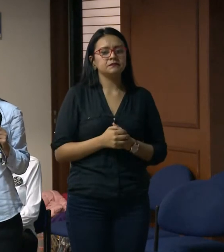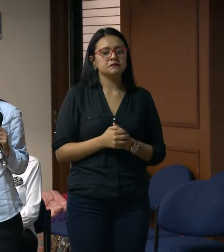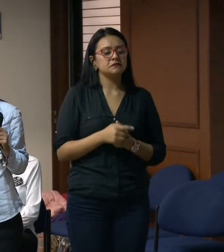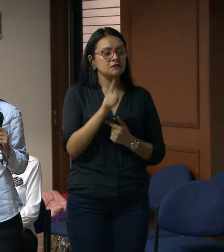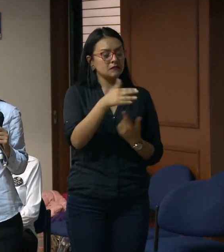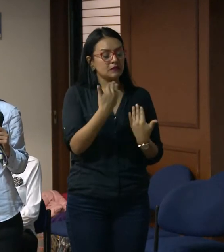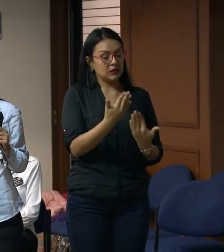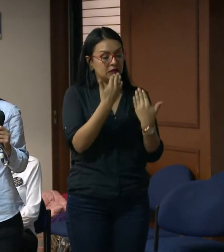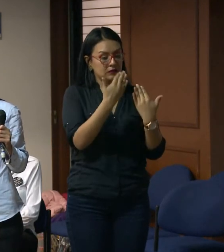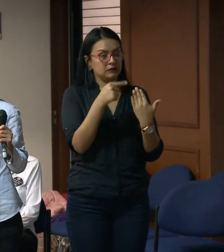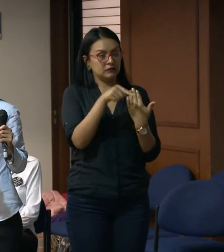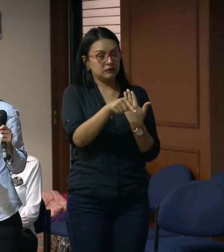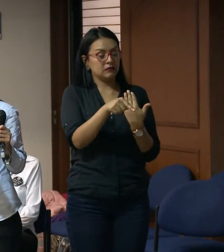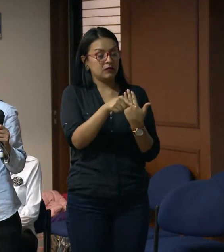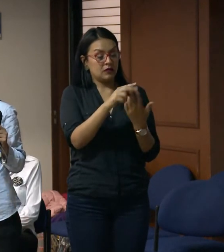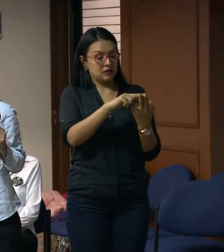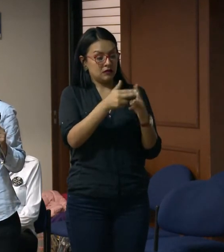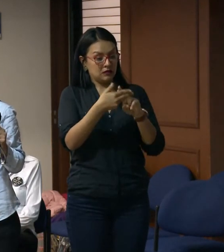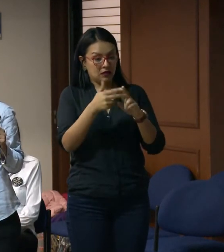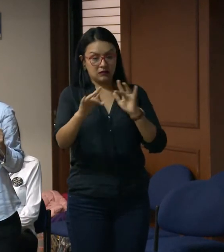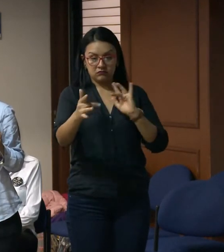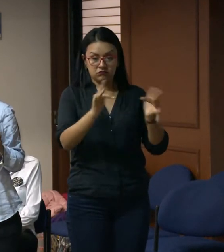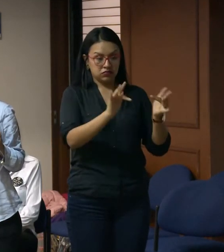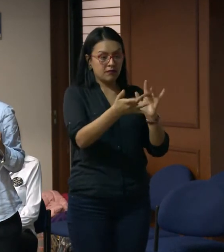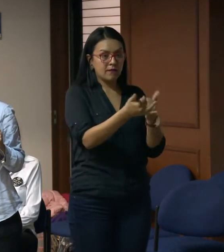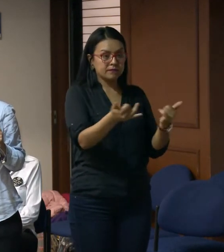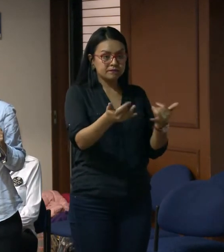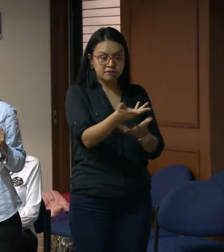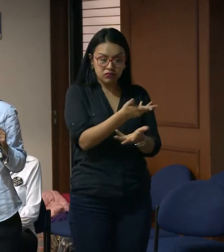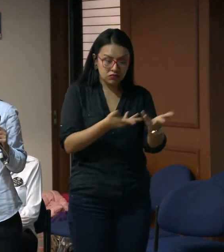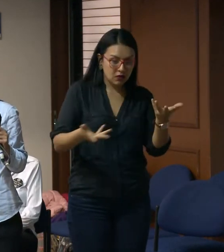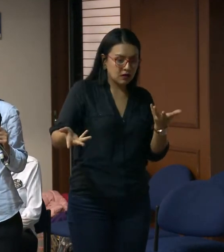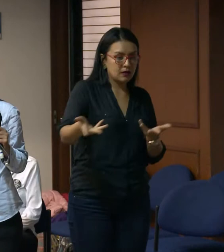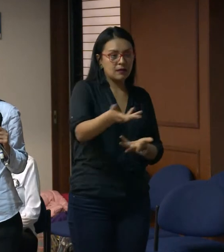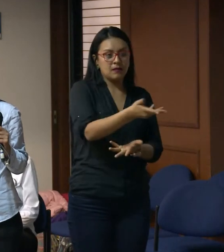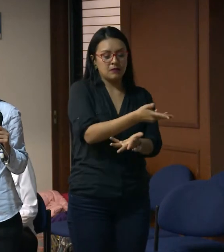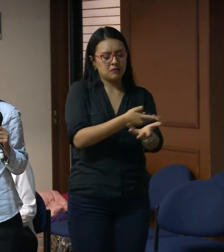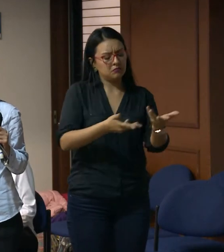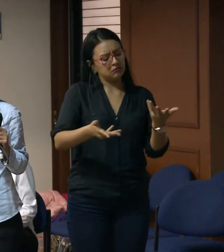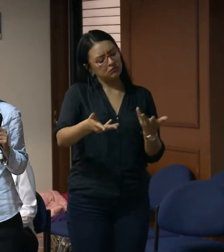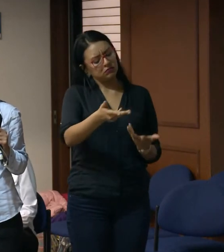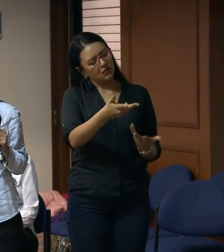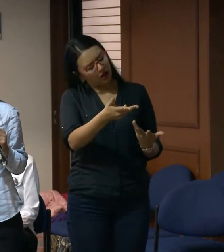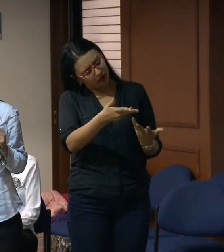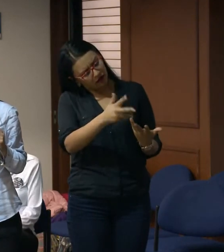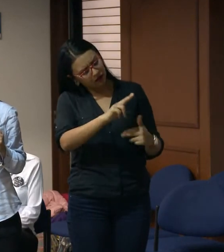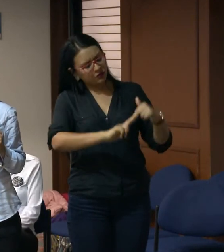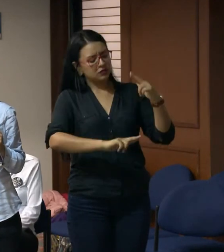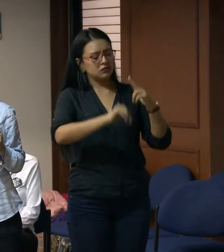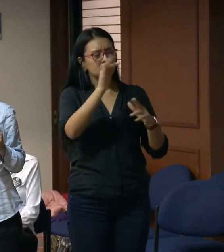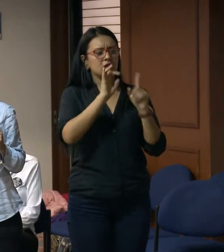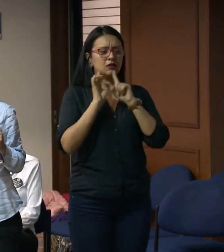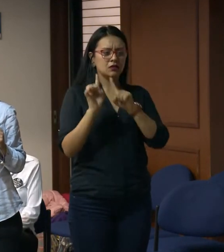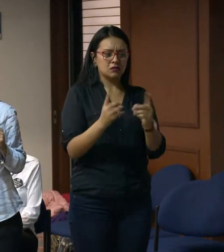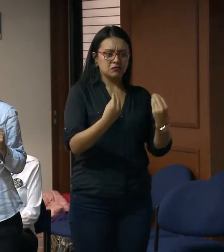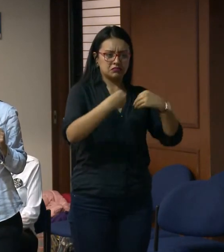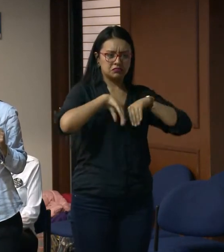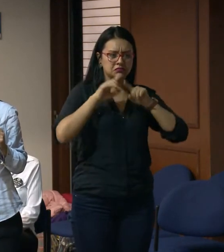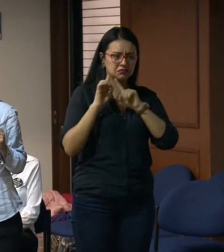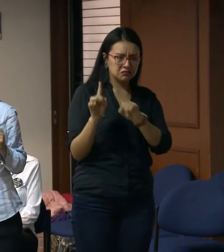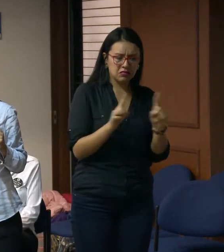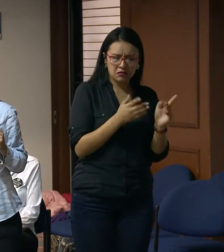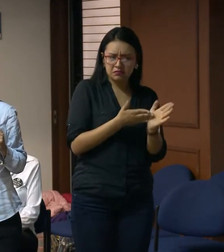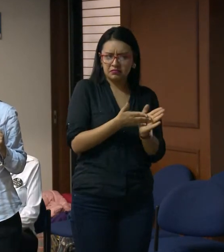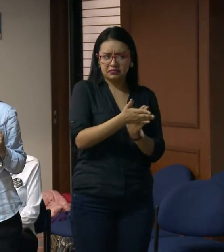y permitiendo que por medio de estas interacciones que se presentan, entonces se permite esa construcción de discursos, una